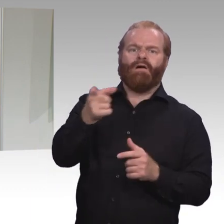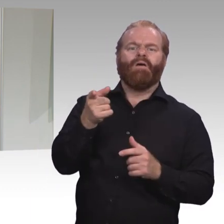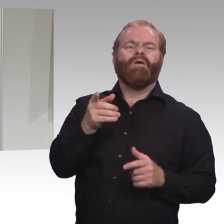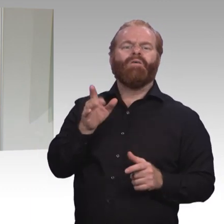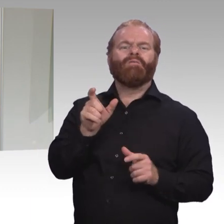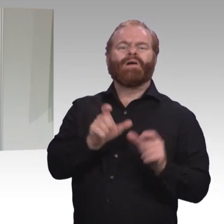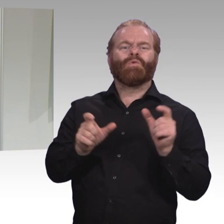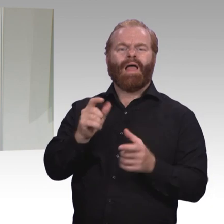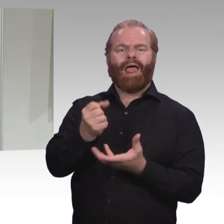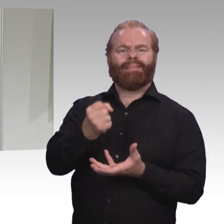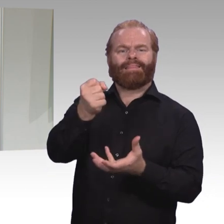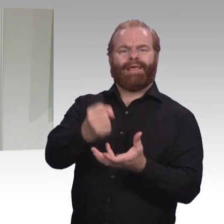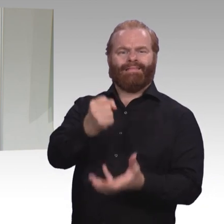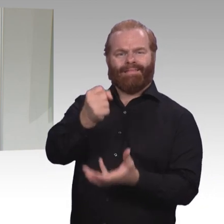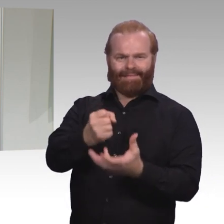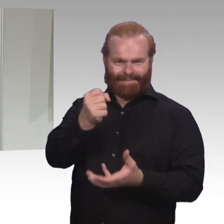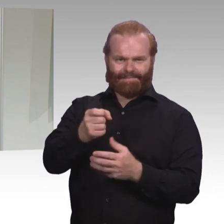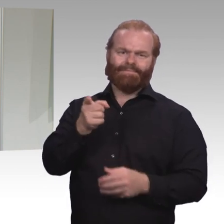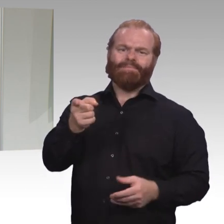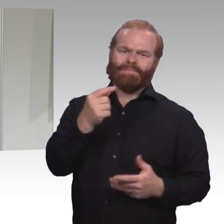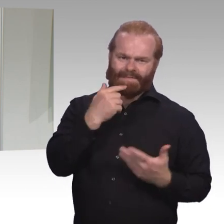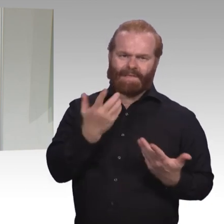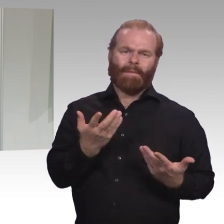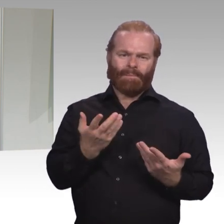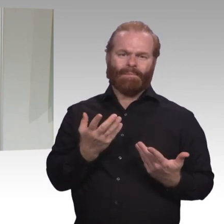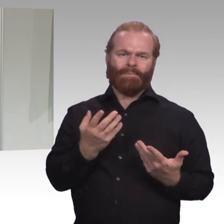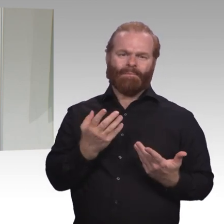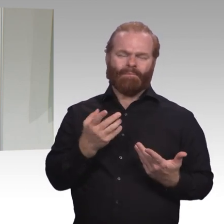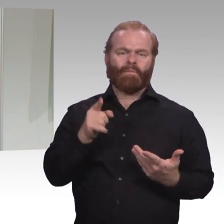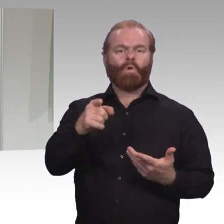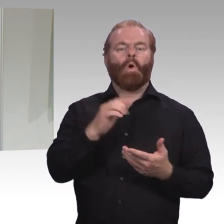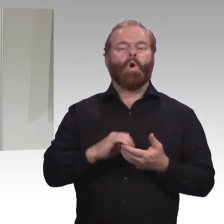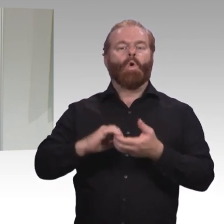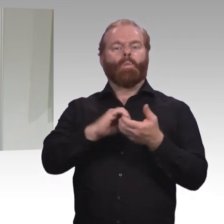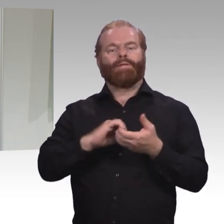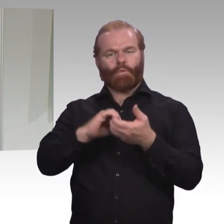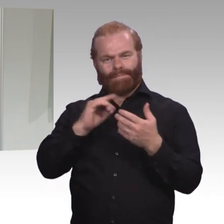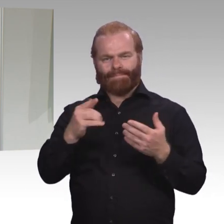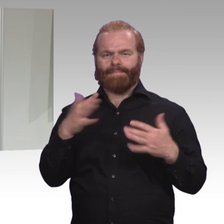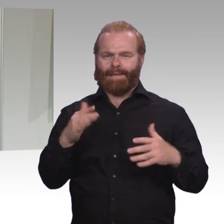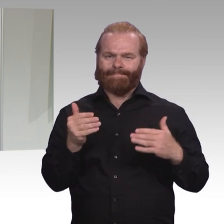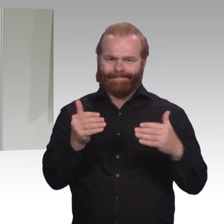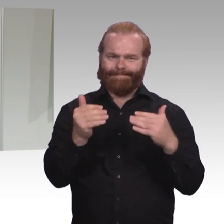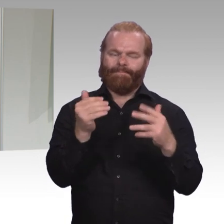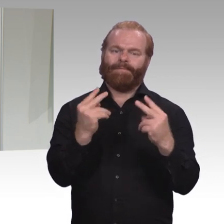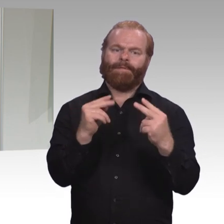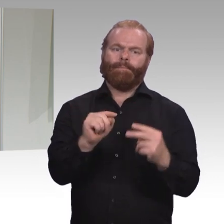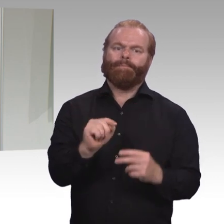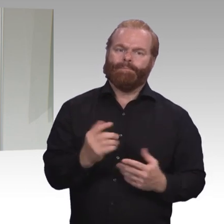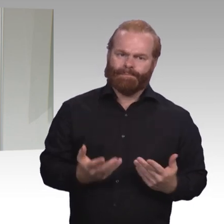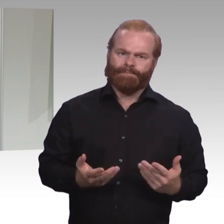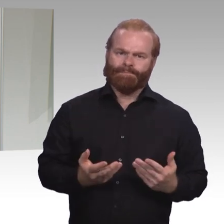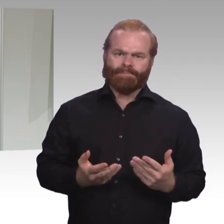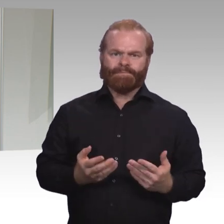allen kurz ein paar Fakten in Erinnerung zu rufen. Erstens, wir haben in der Koalition eine klare Vereinbarung,